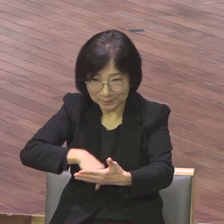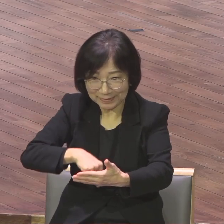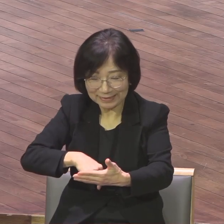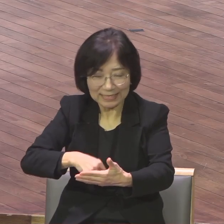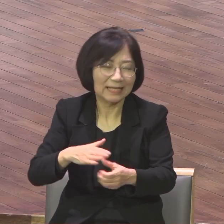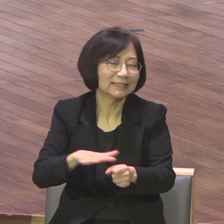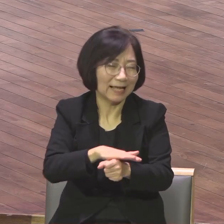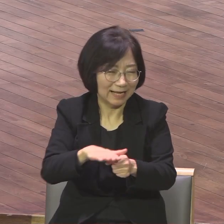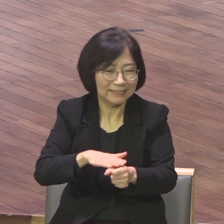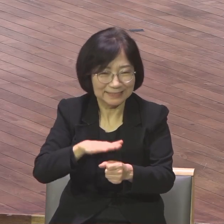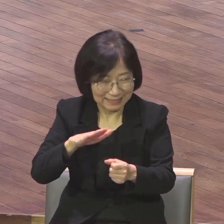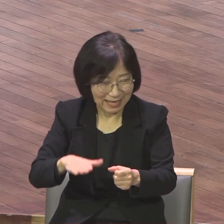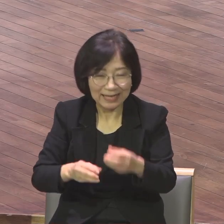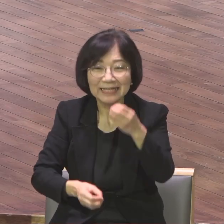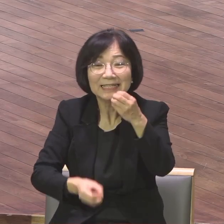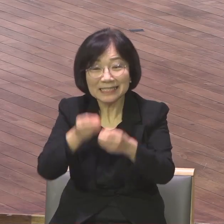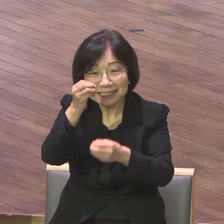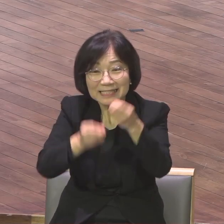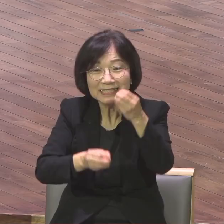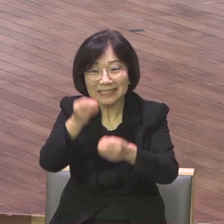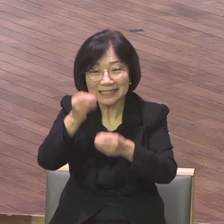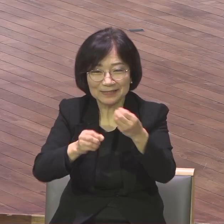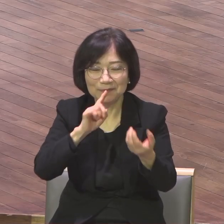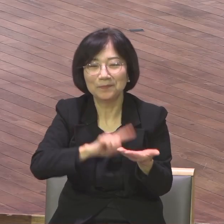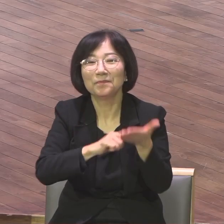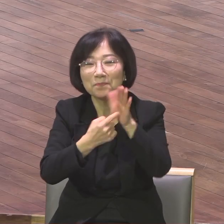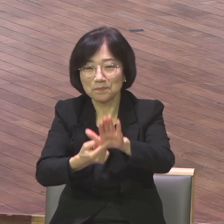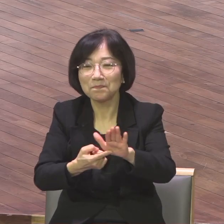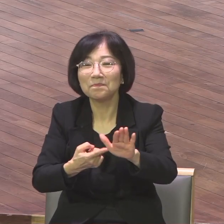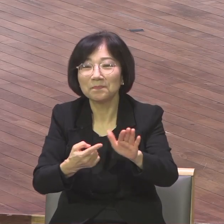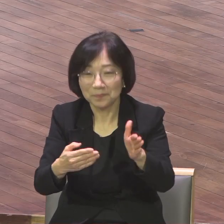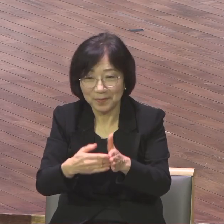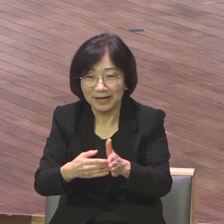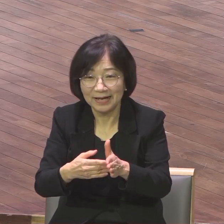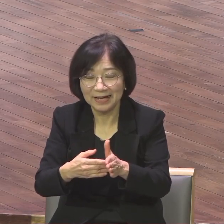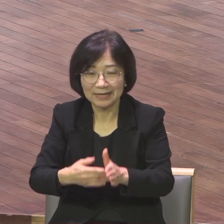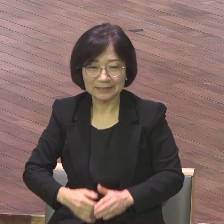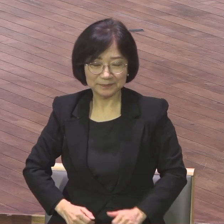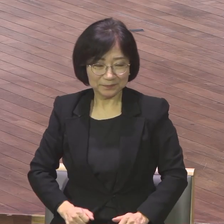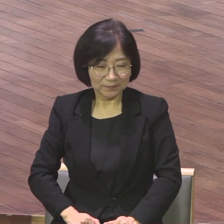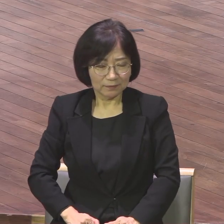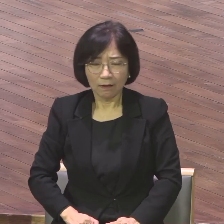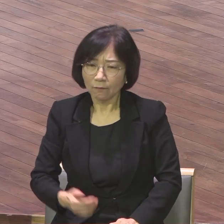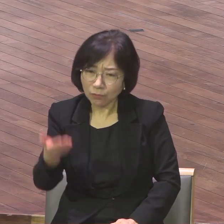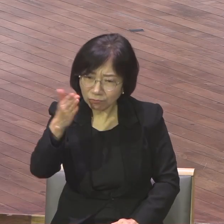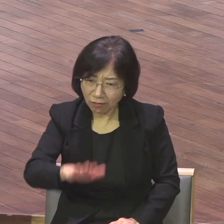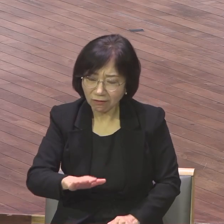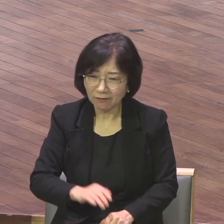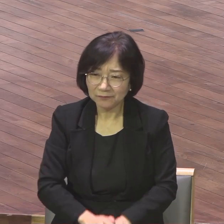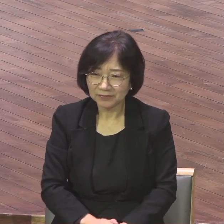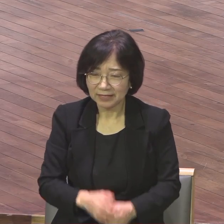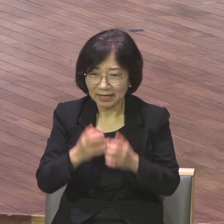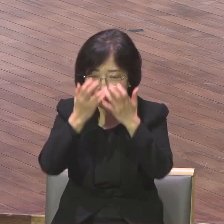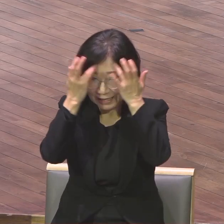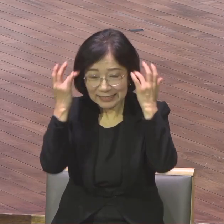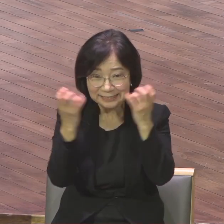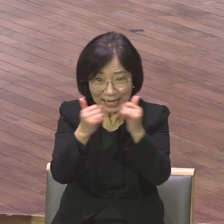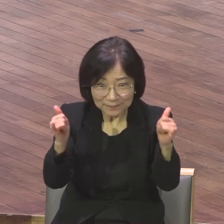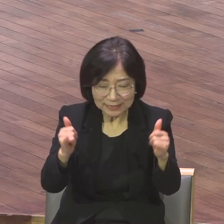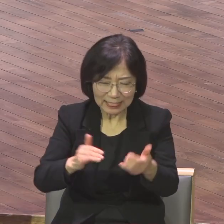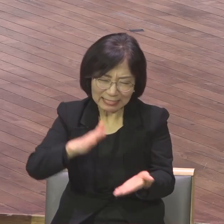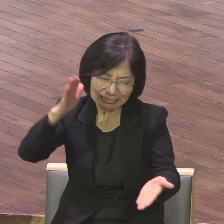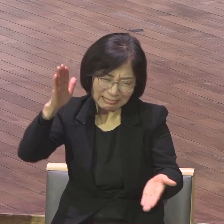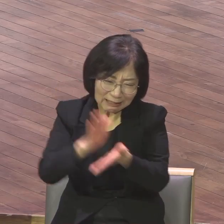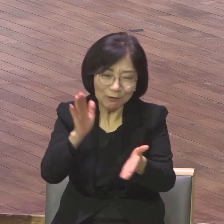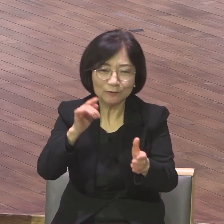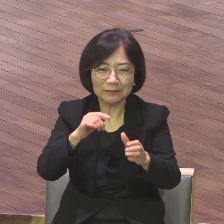그 공감, 그렇게 그런 말이죠. 사랑. 그런데 사실 인간은 이런 사랑 지속하기